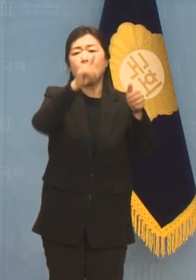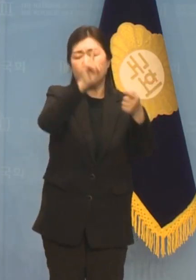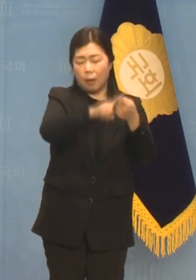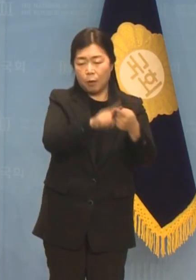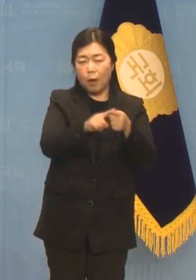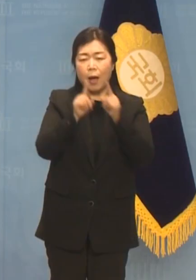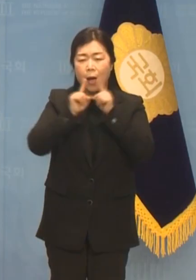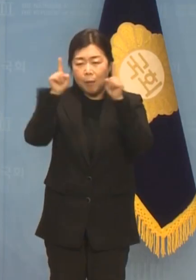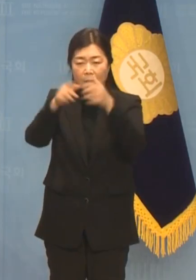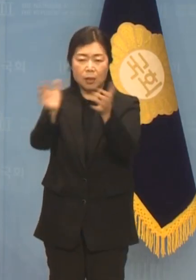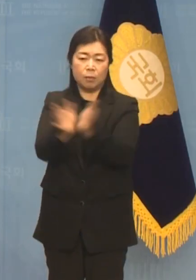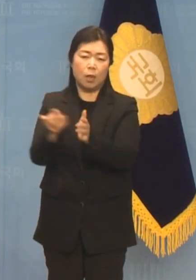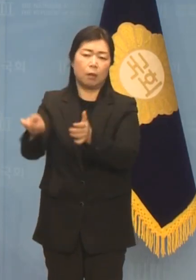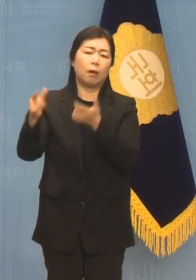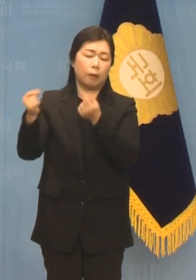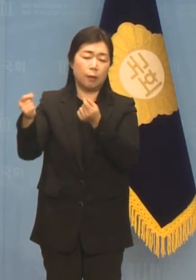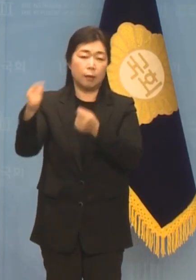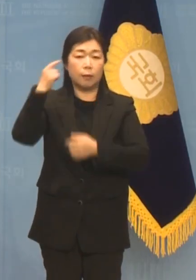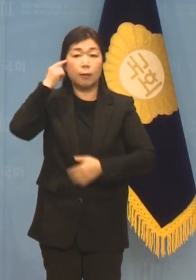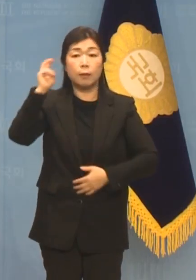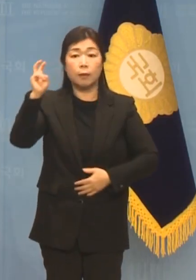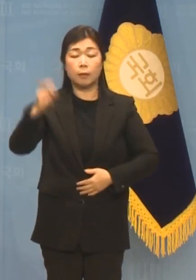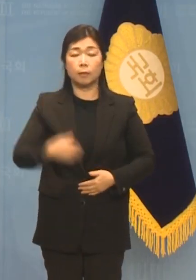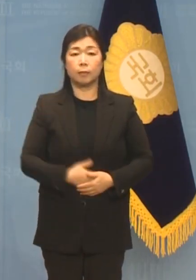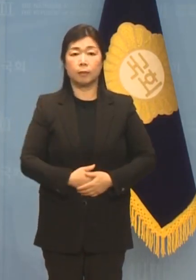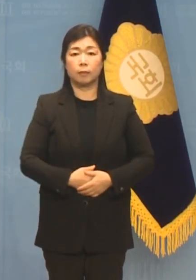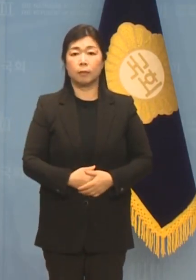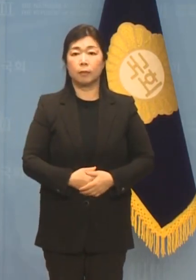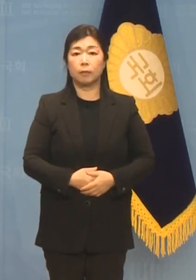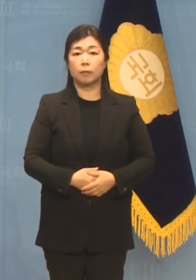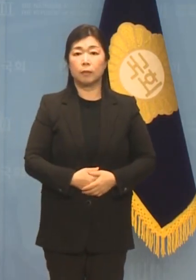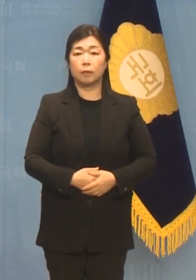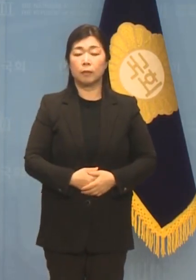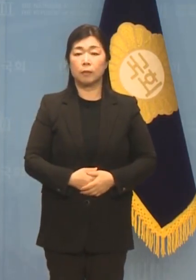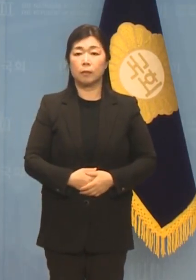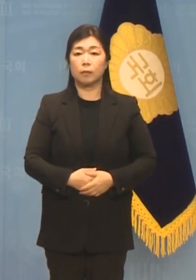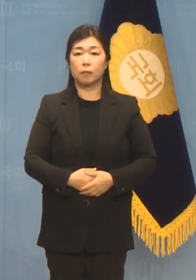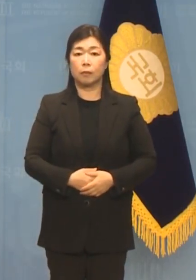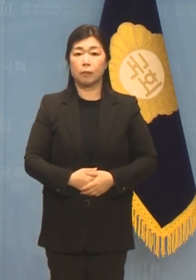악마 집단이 돼가고 있는 것 아닌가 합니다.